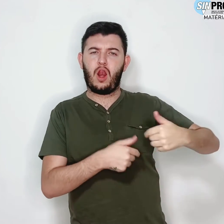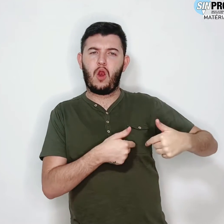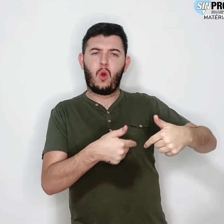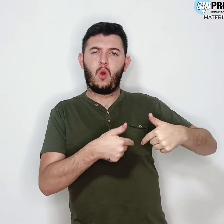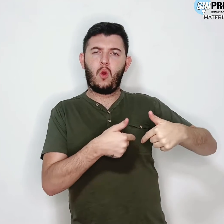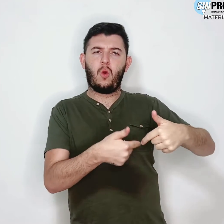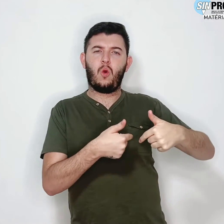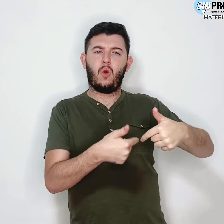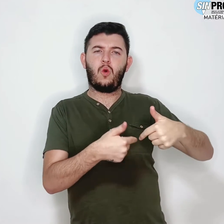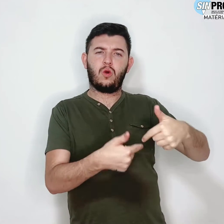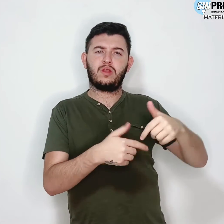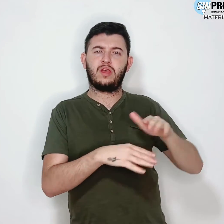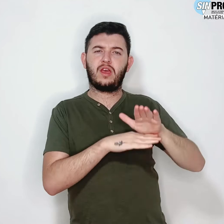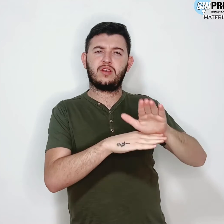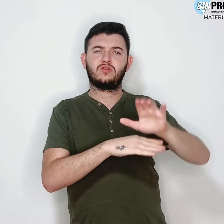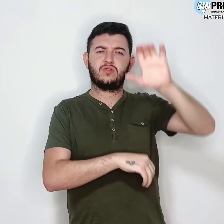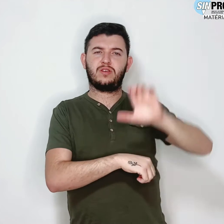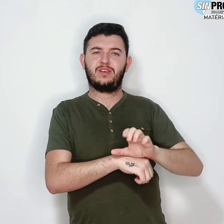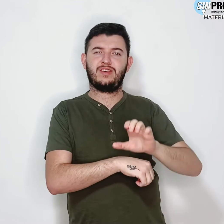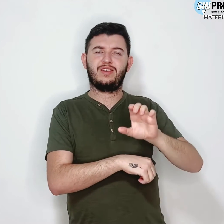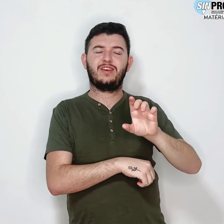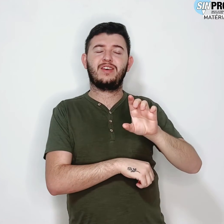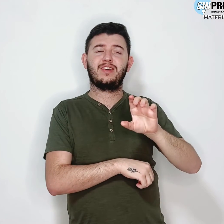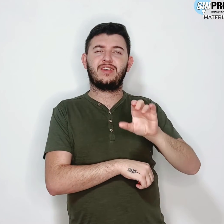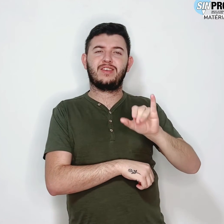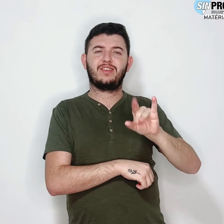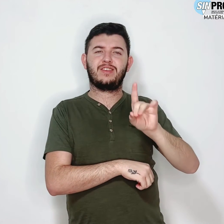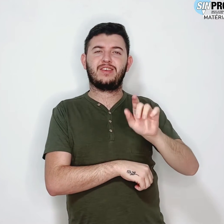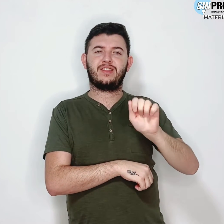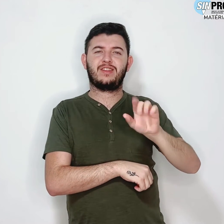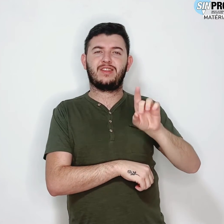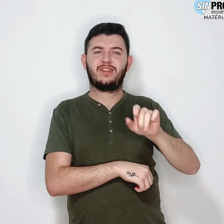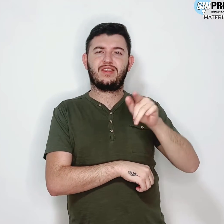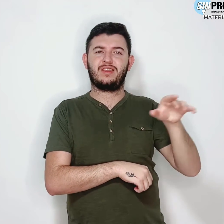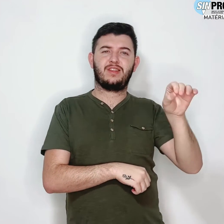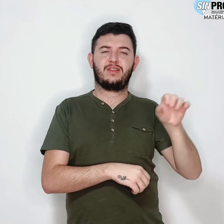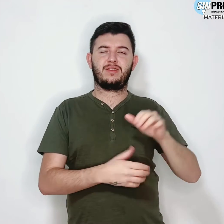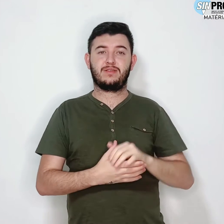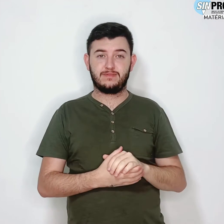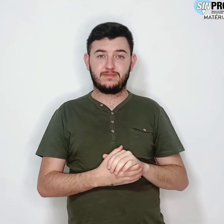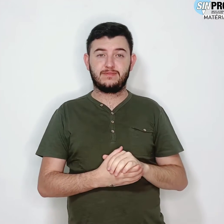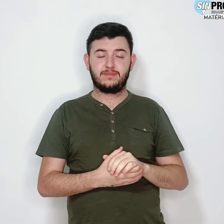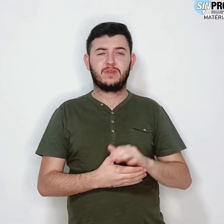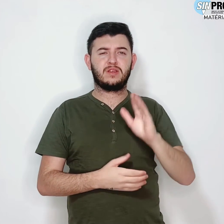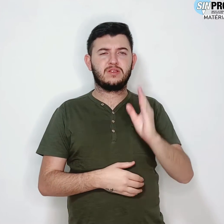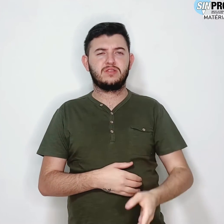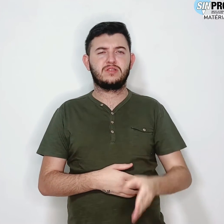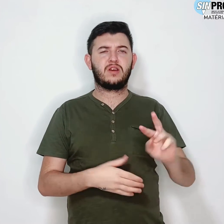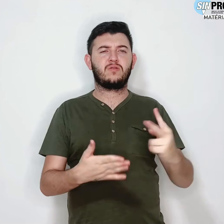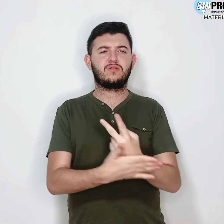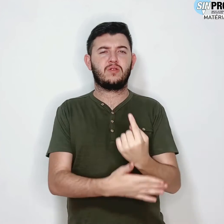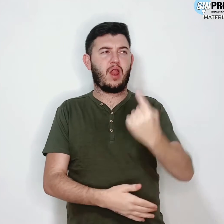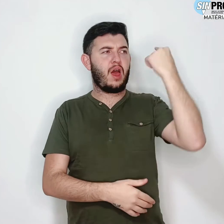Há 89 anos, em 24 de fevereiro de 1932, o